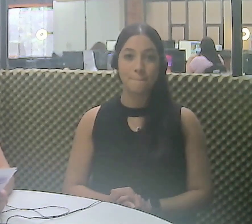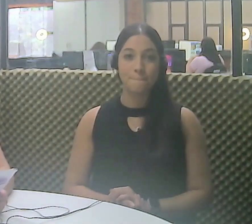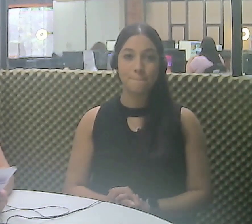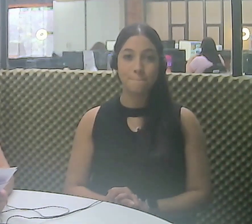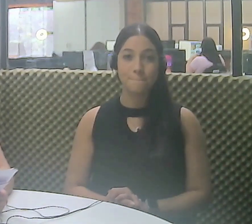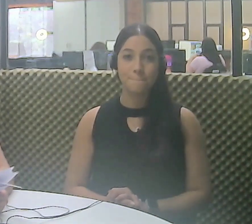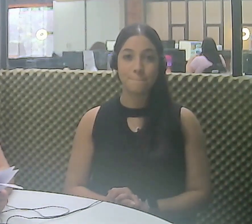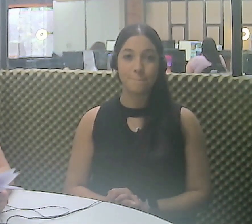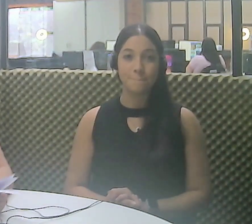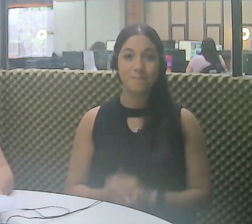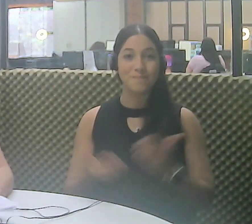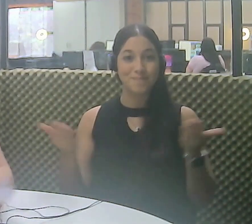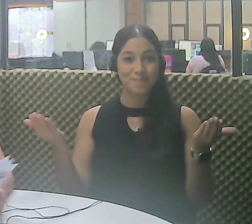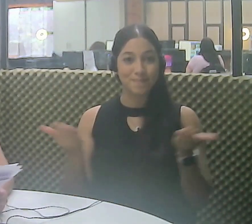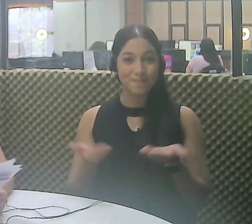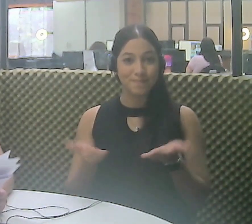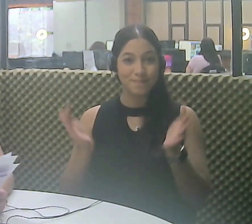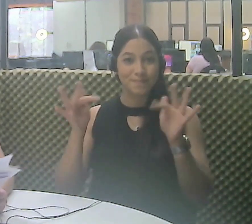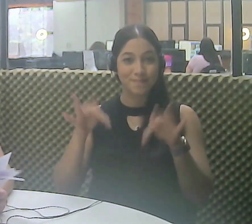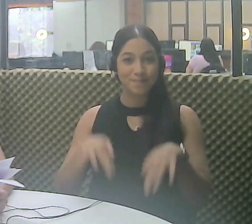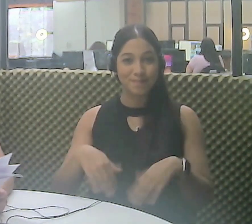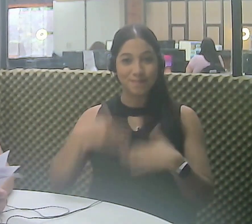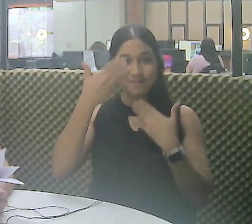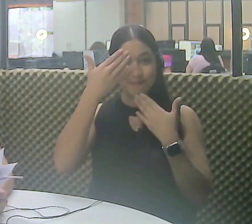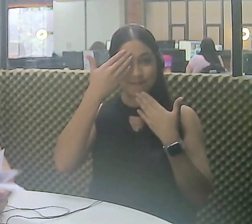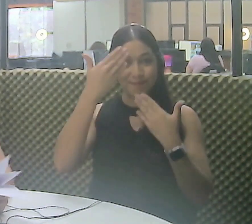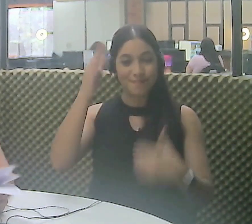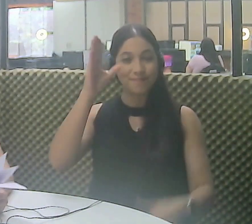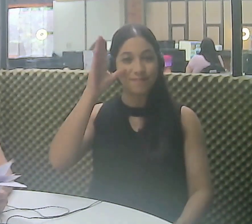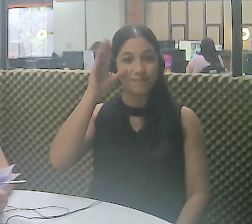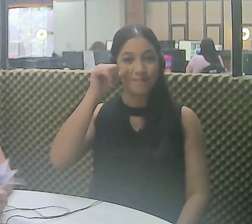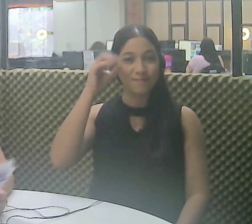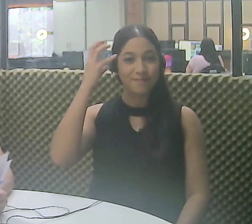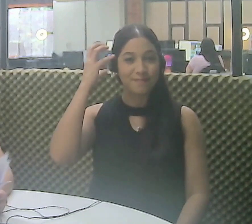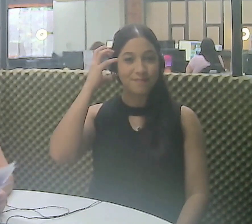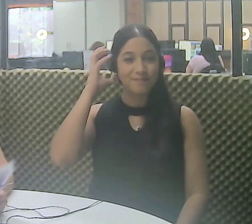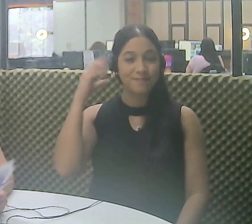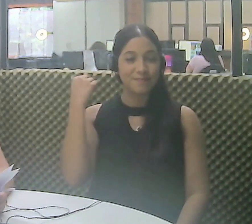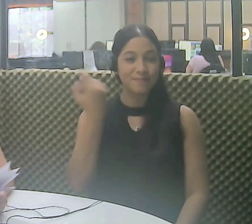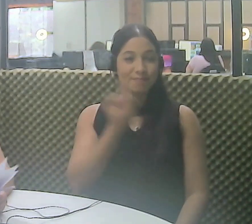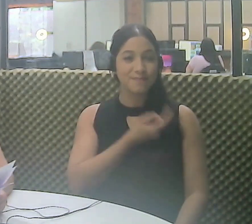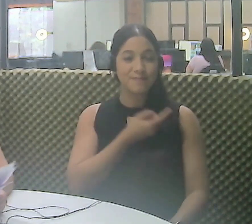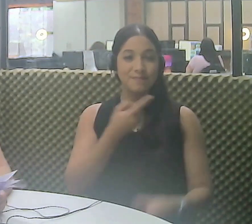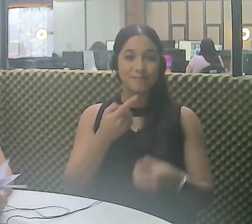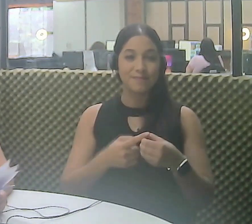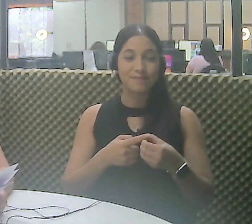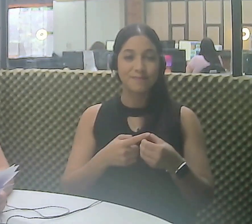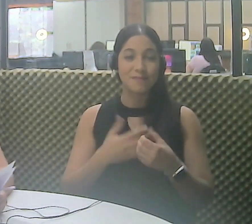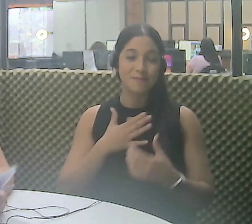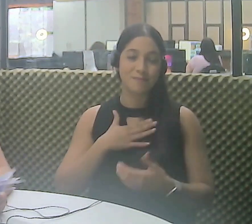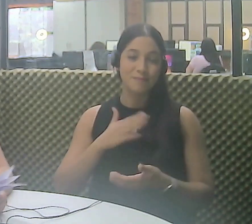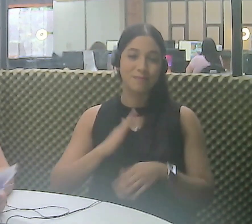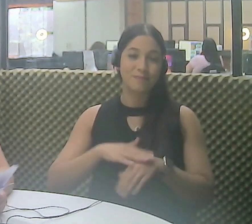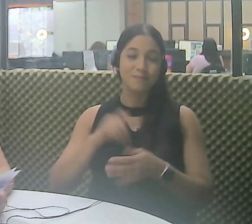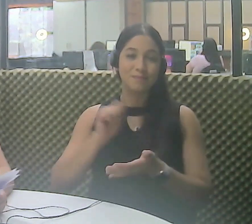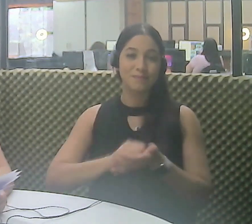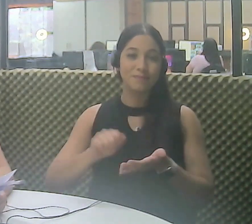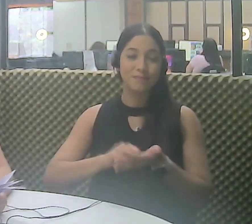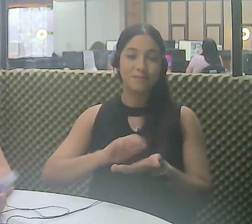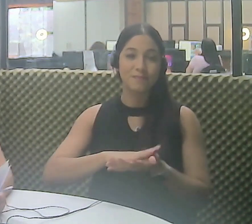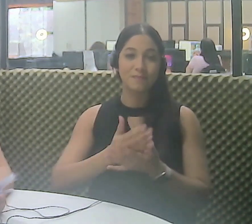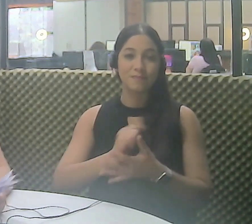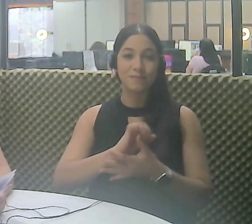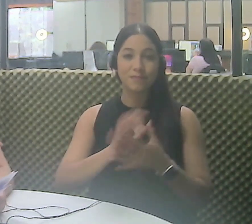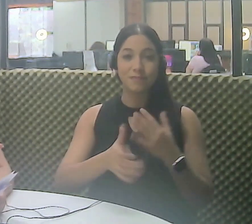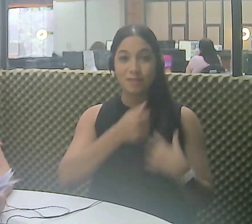notícias. A edição de hoje fica por aqui. Muito obrigada pela sua audiência. Essa é a Rádio Nossa Cidade. A edição é minha, Daniela Aires. Tradução